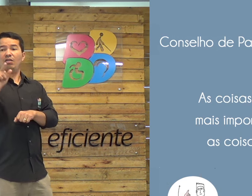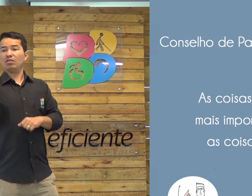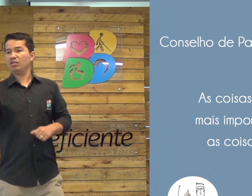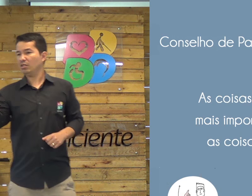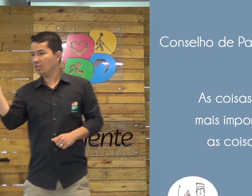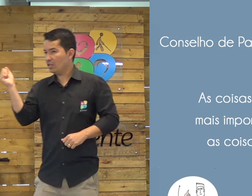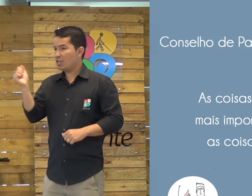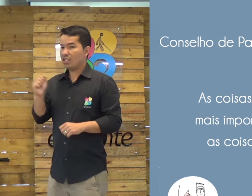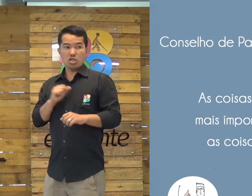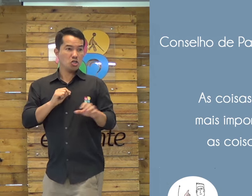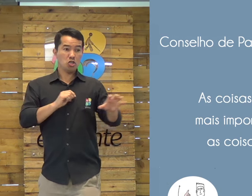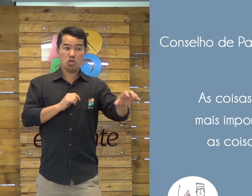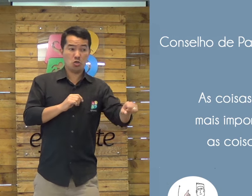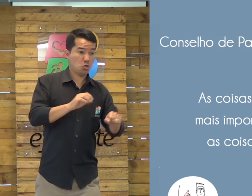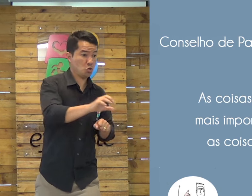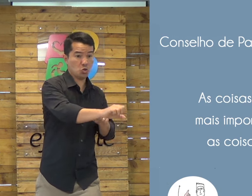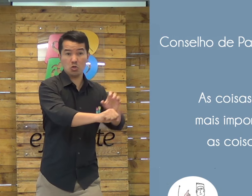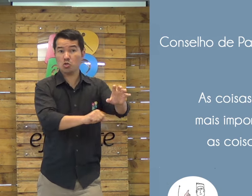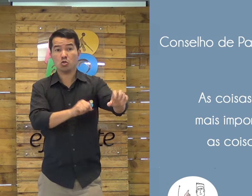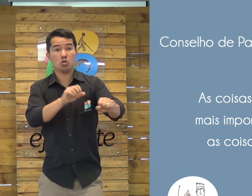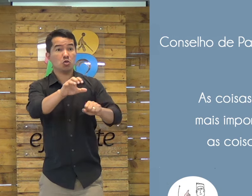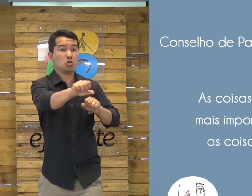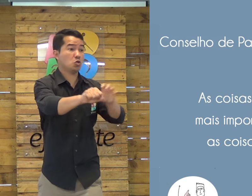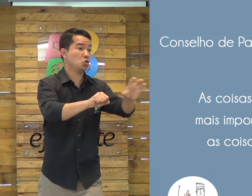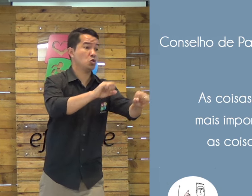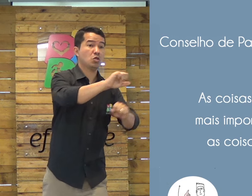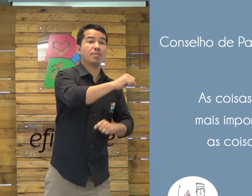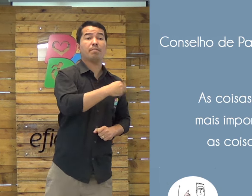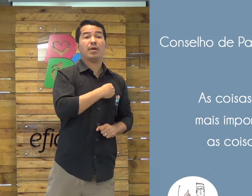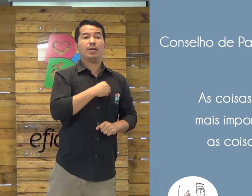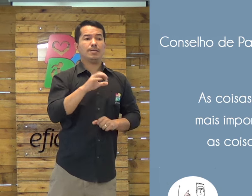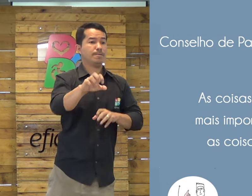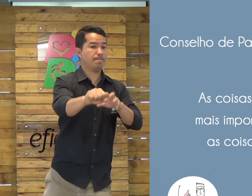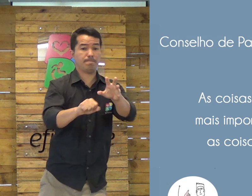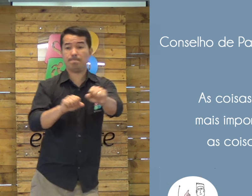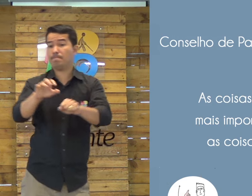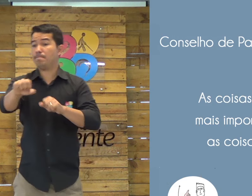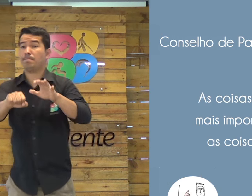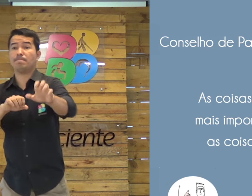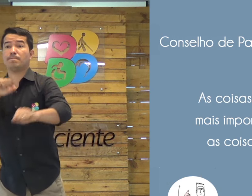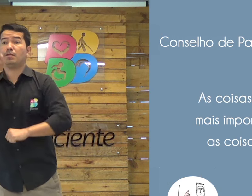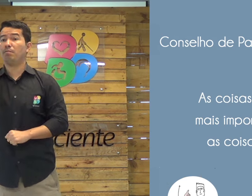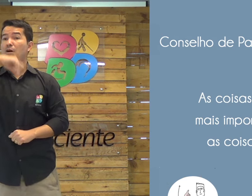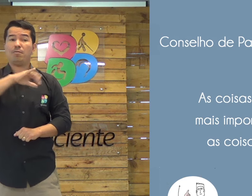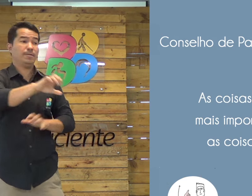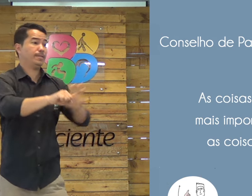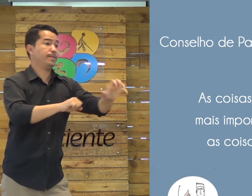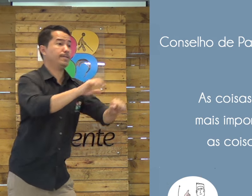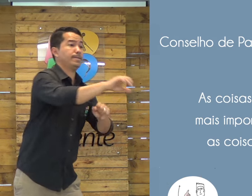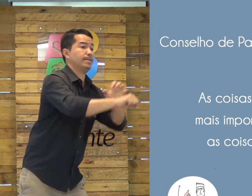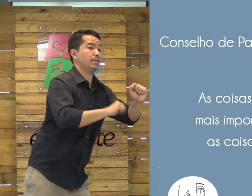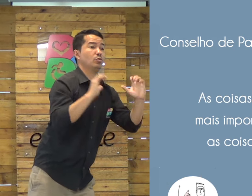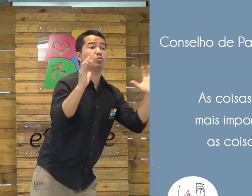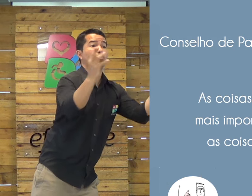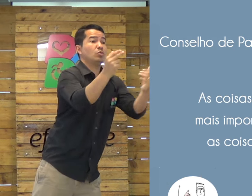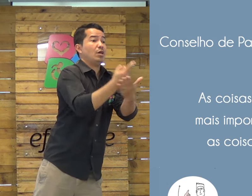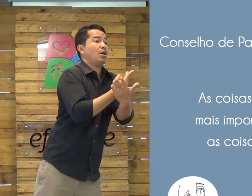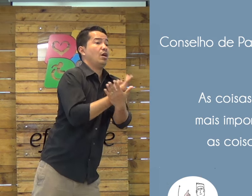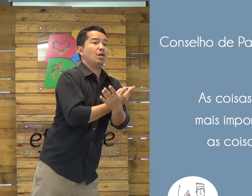esperando. Até você, depois, né, de tanto pecar, e peca, e peca, e